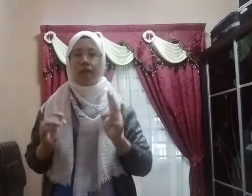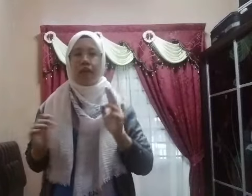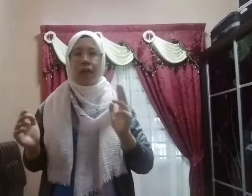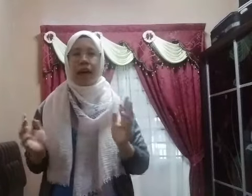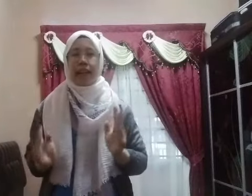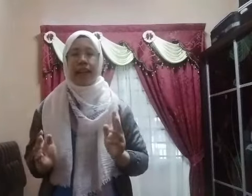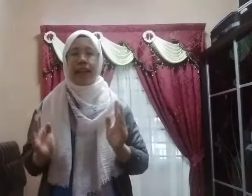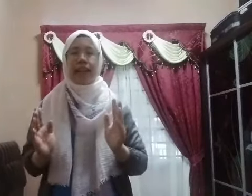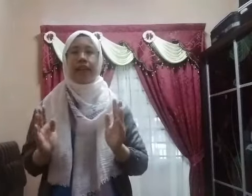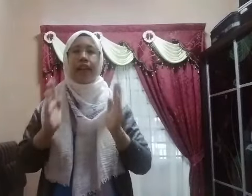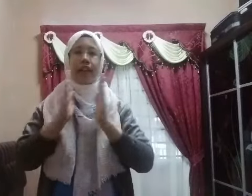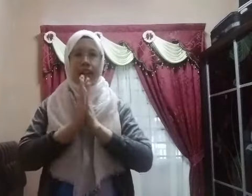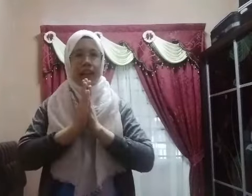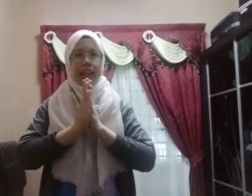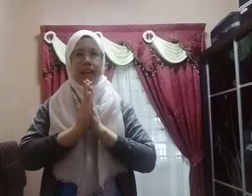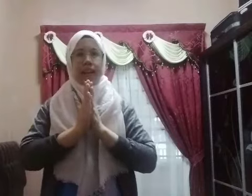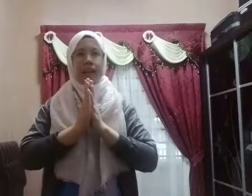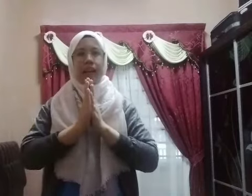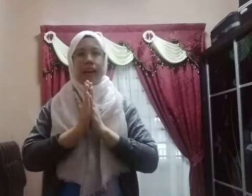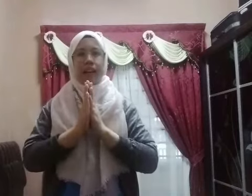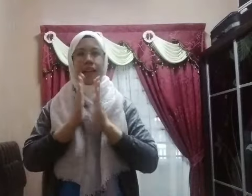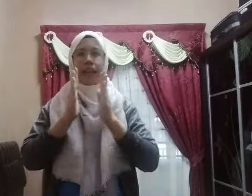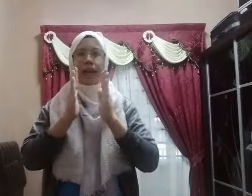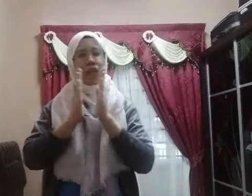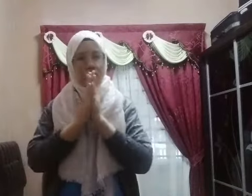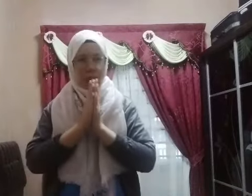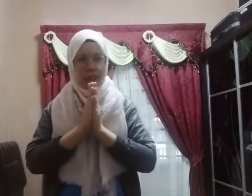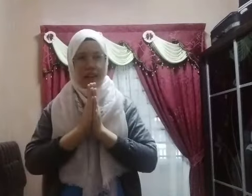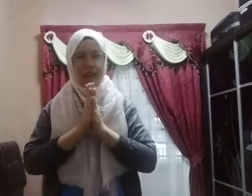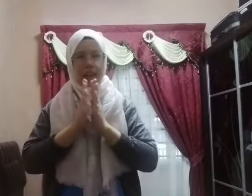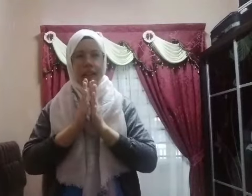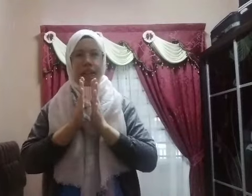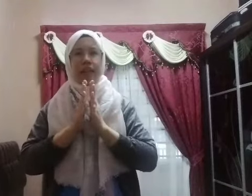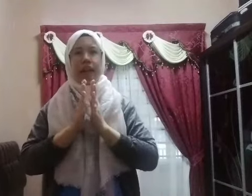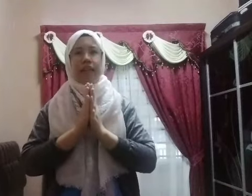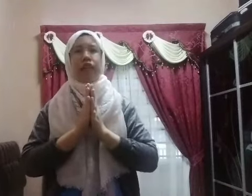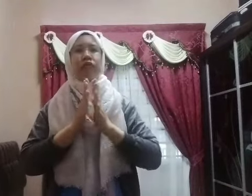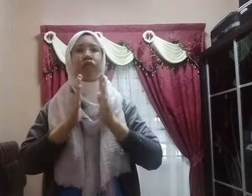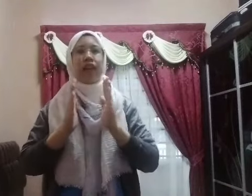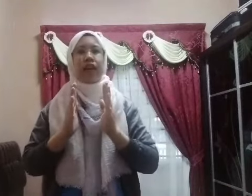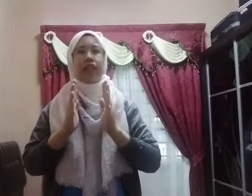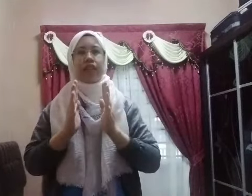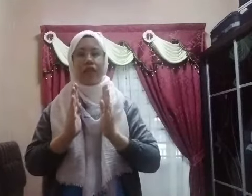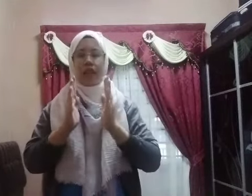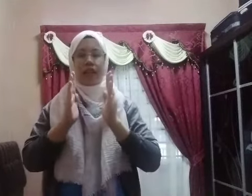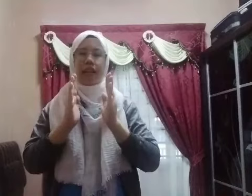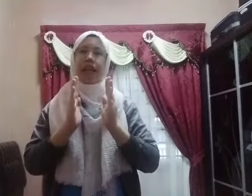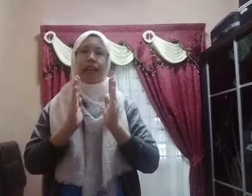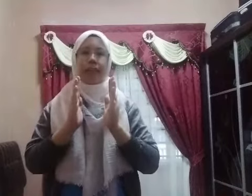kedua-dua bahagian ni dia tak dilekatkan. Dia tak bercantum lah. Okey, dia kena ada satu ruang, iaitu dia lah yang kita panggil